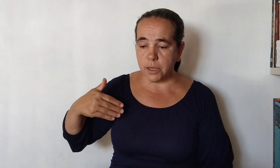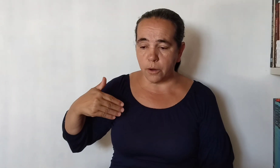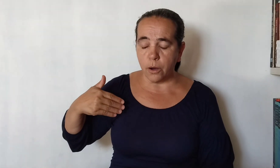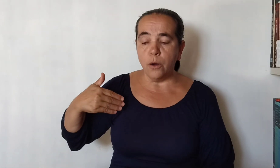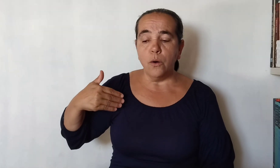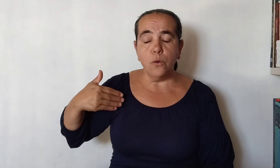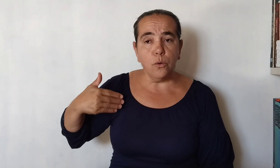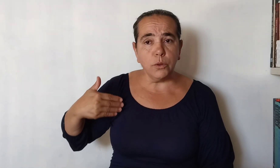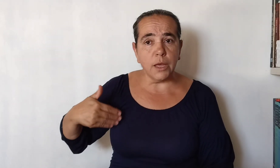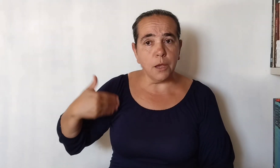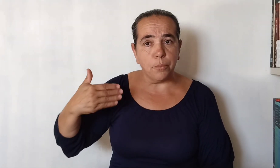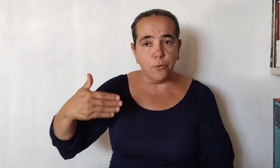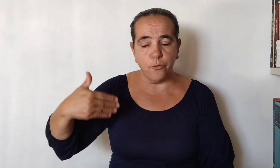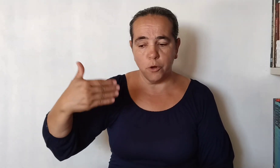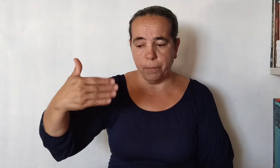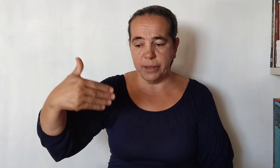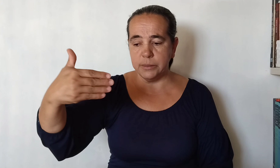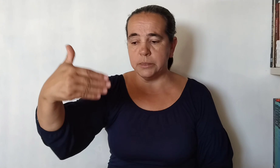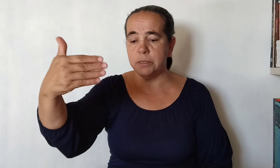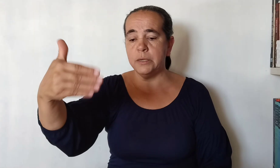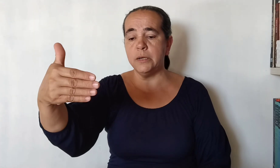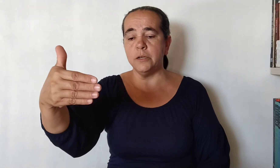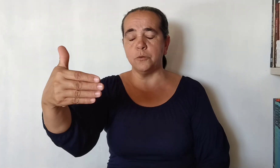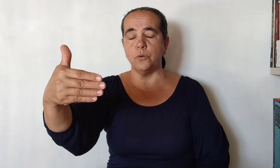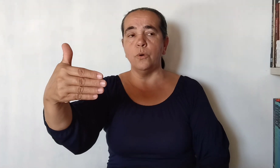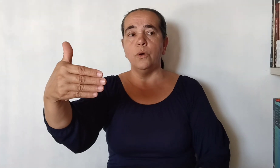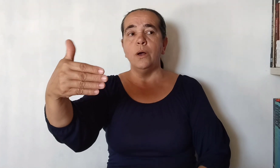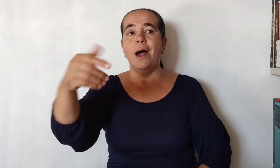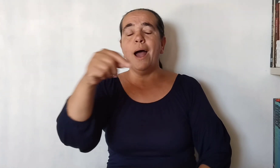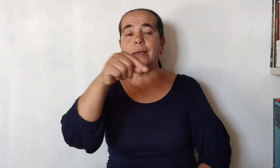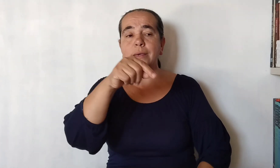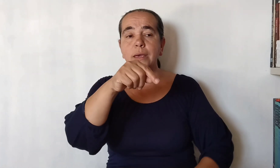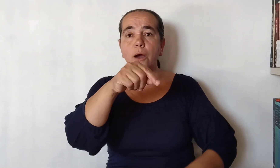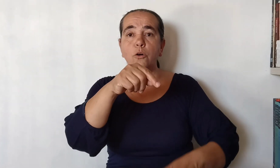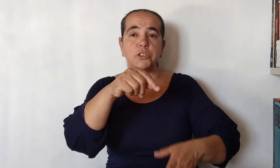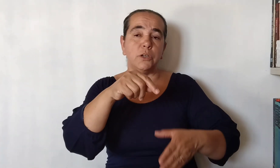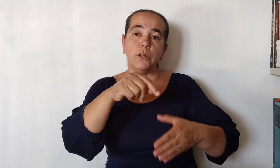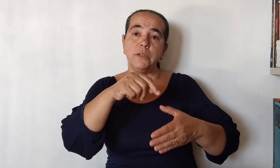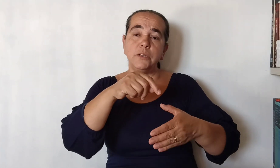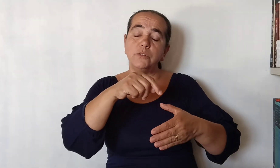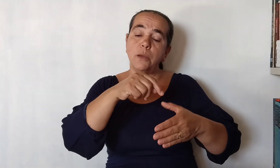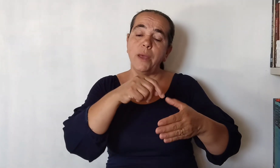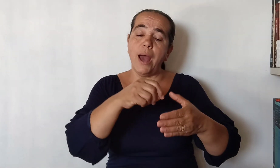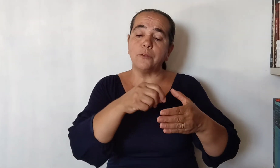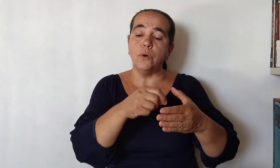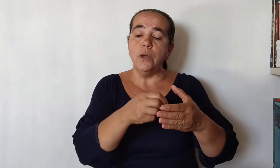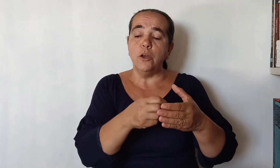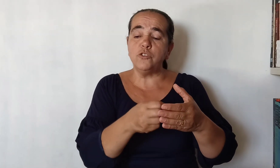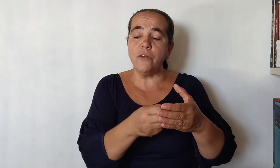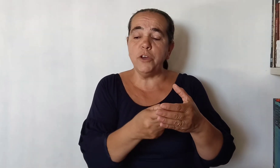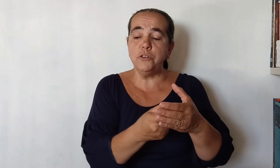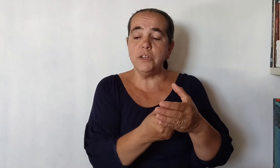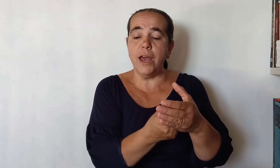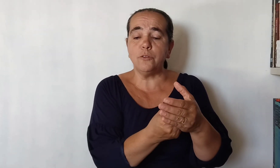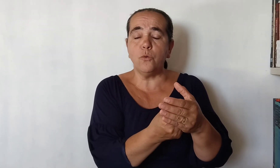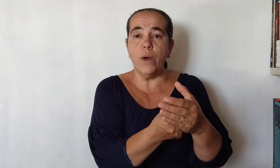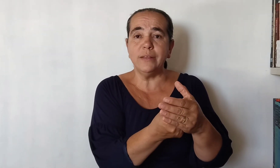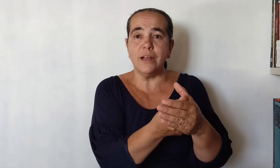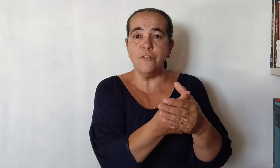aqui, ó. O tempo foi passando. Aqui, onde que eles tinham semeado, eu já venho direto com essa